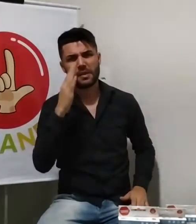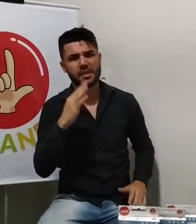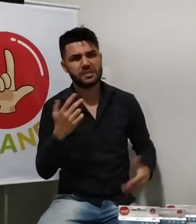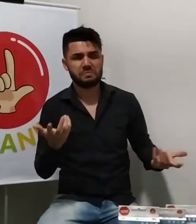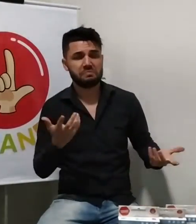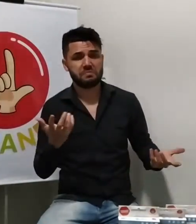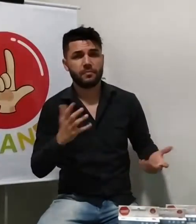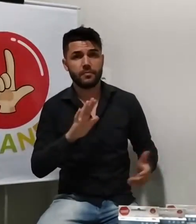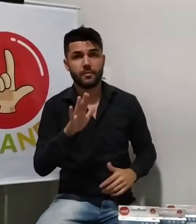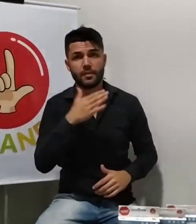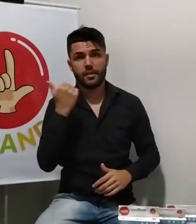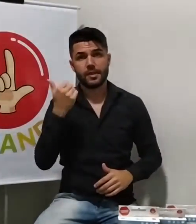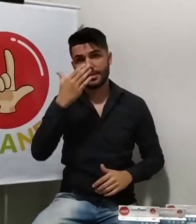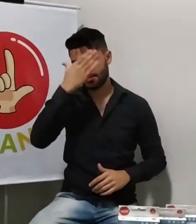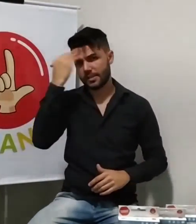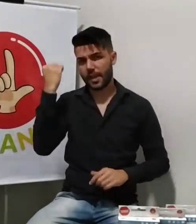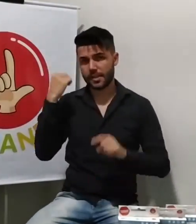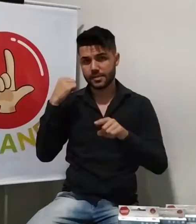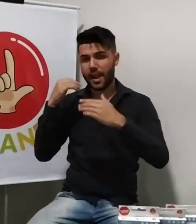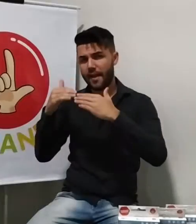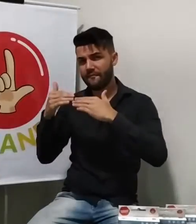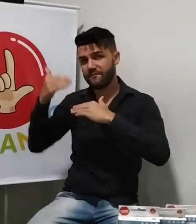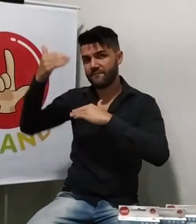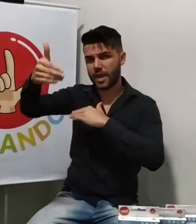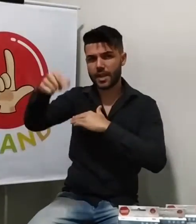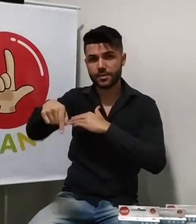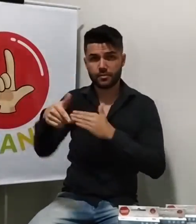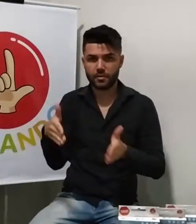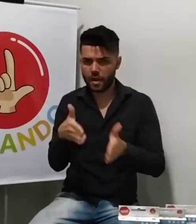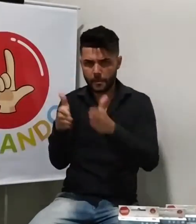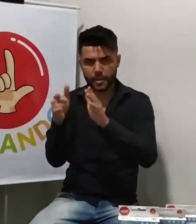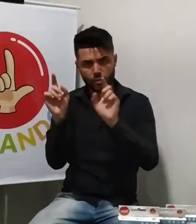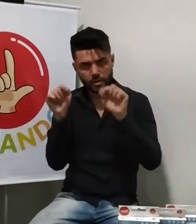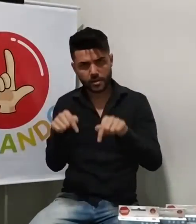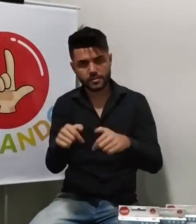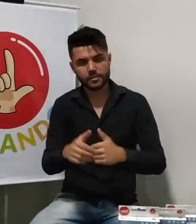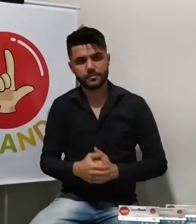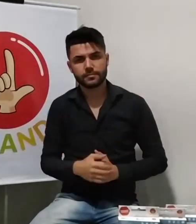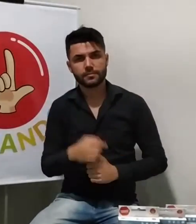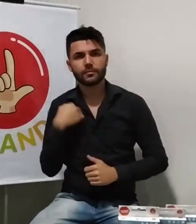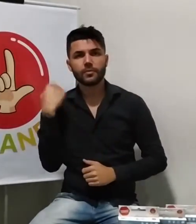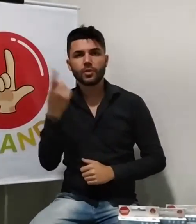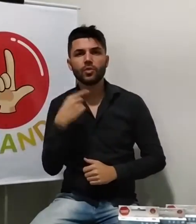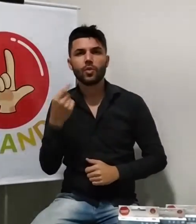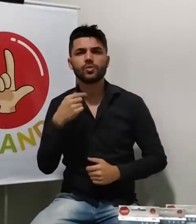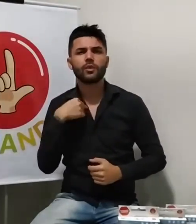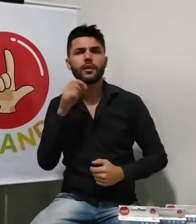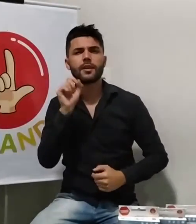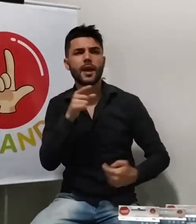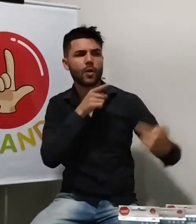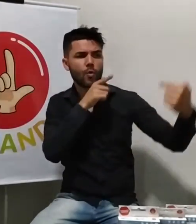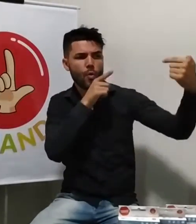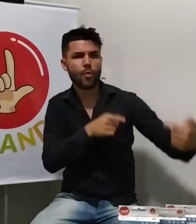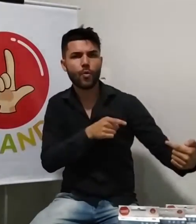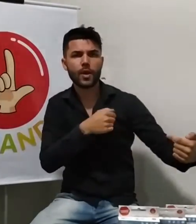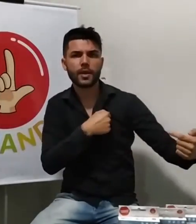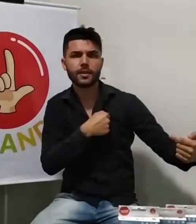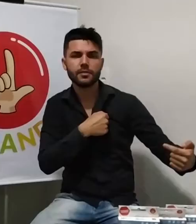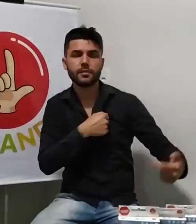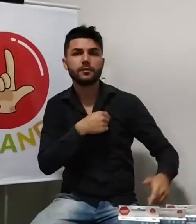América Latina, cara. Fala um pouco do que é Sambatec modelo 2015 para nós. O que a gente entendeu, Flávio? O vídeo, né,